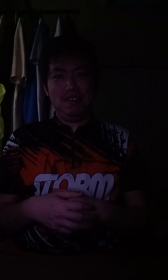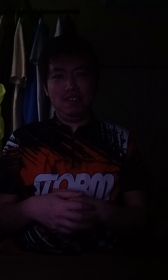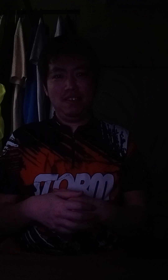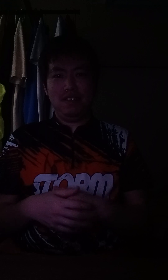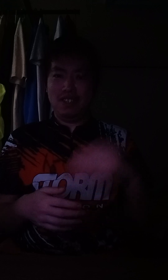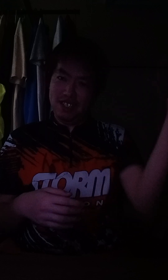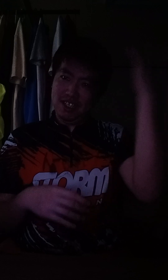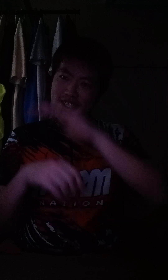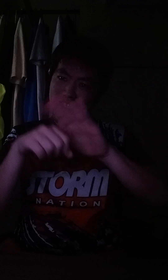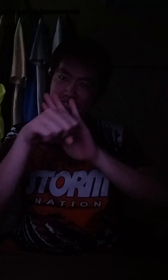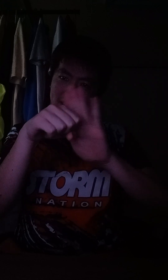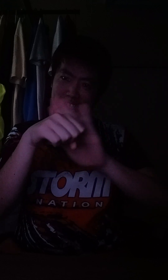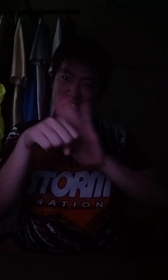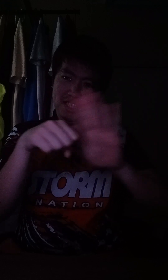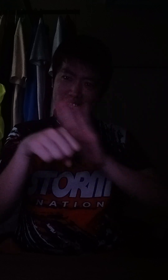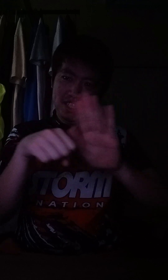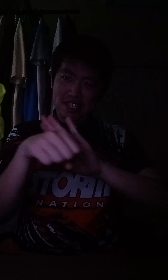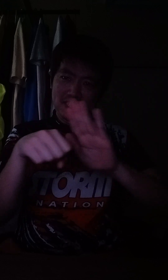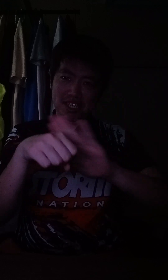이건 이렇게 쓰다듬은 거지.